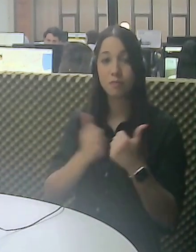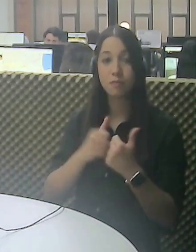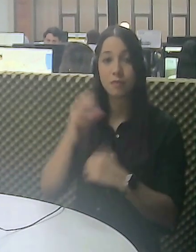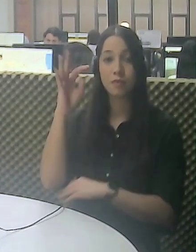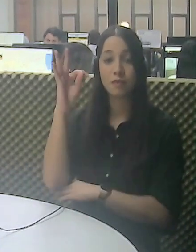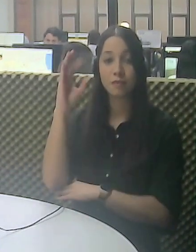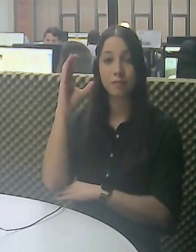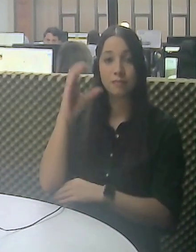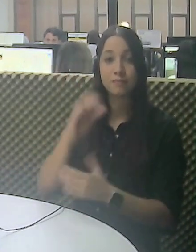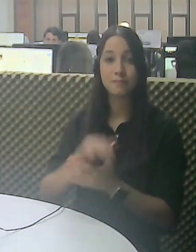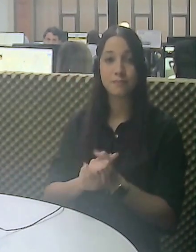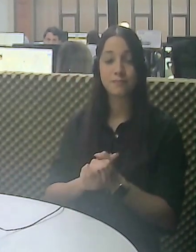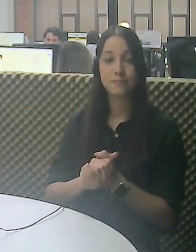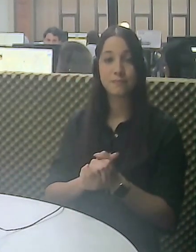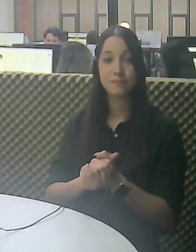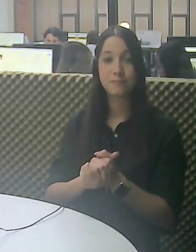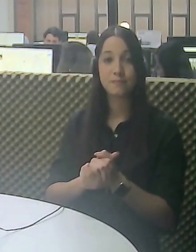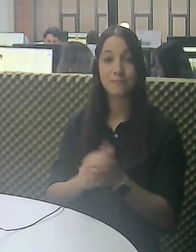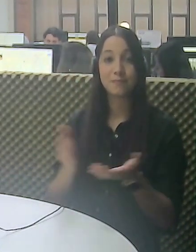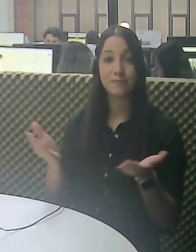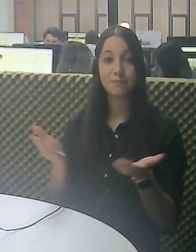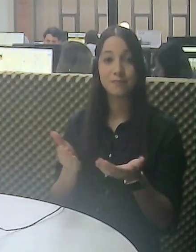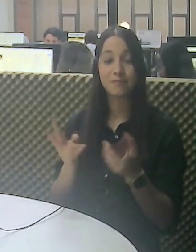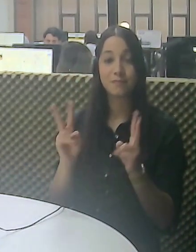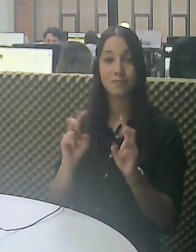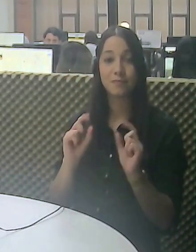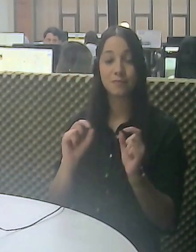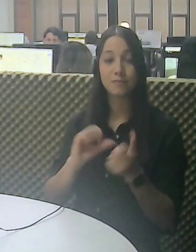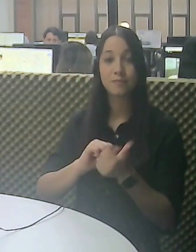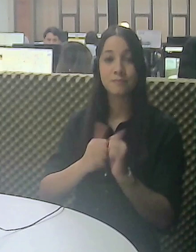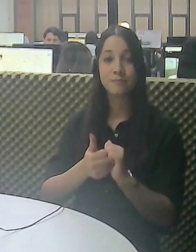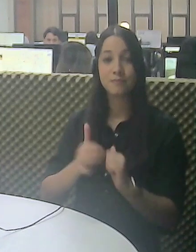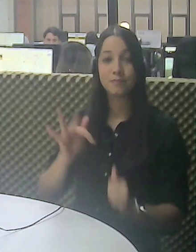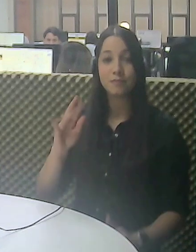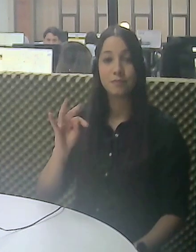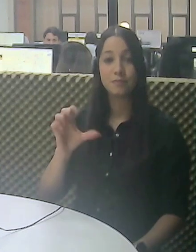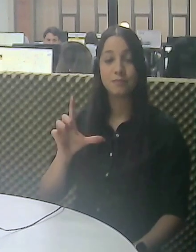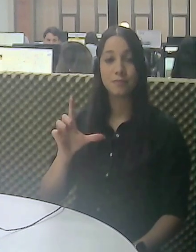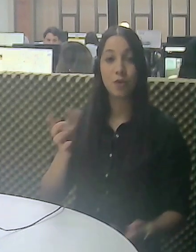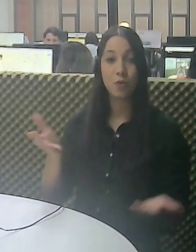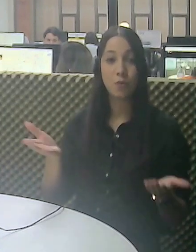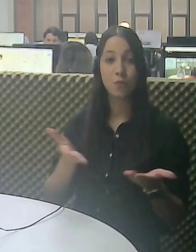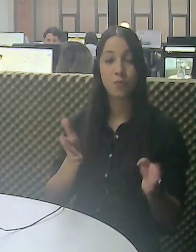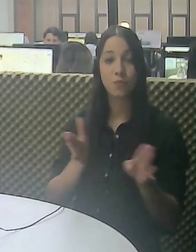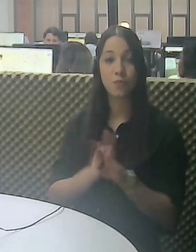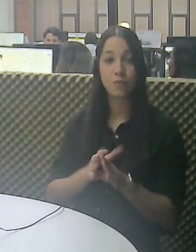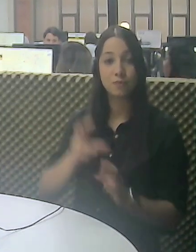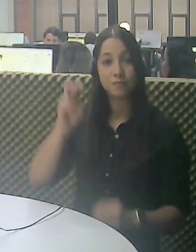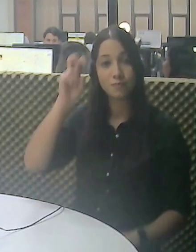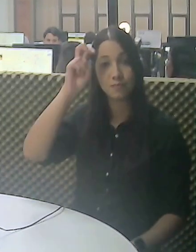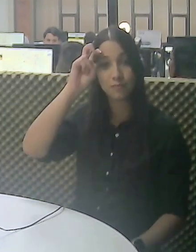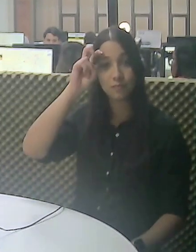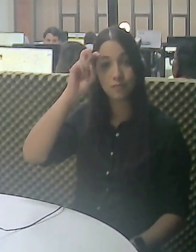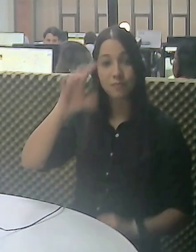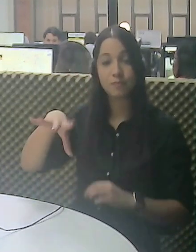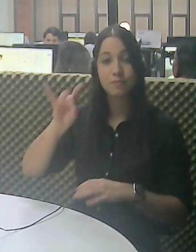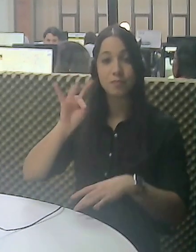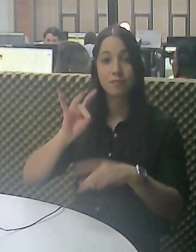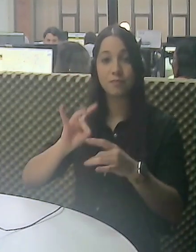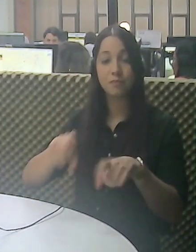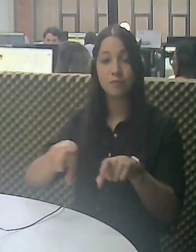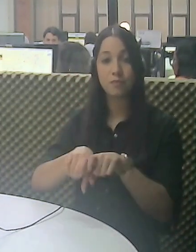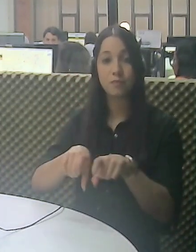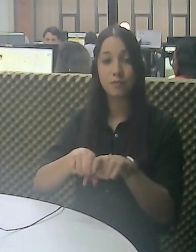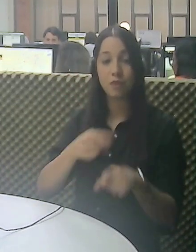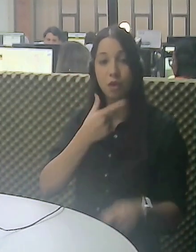Central. Vamos falar de esporte. A Futel promove de hoje até a próxima quinta uma seletiva de futsal